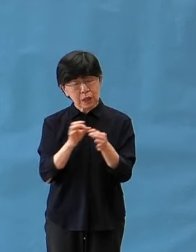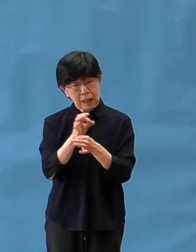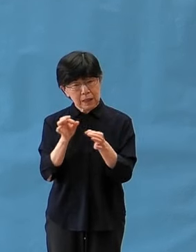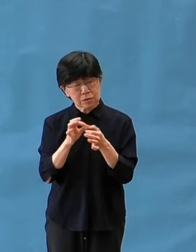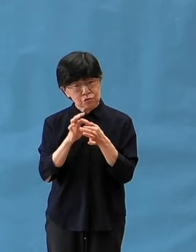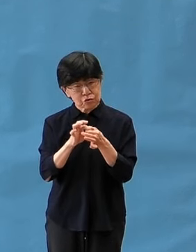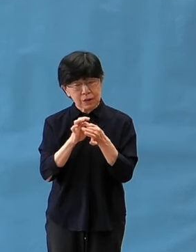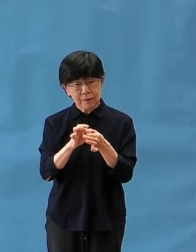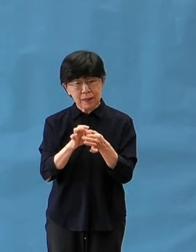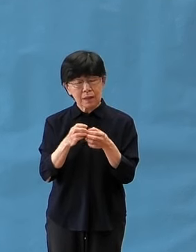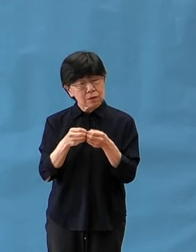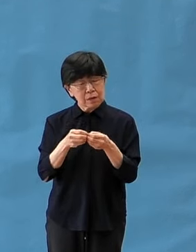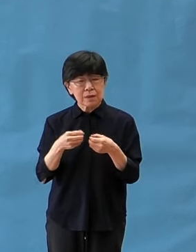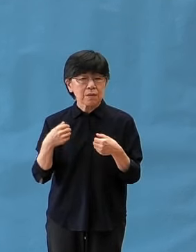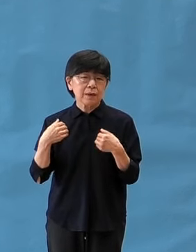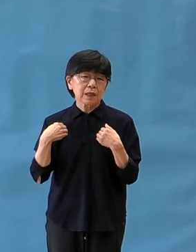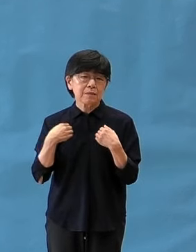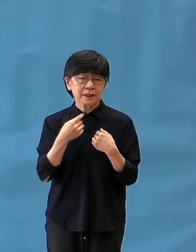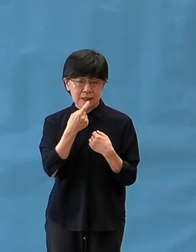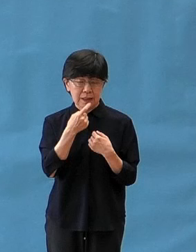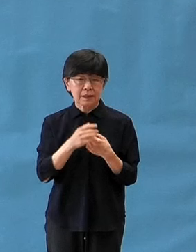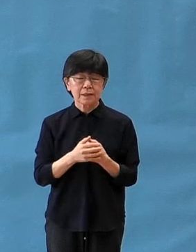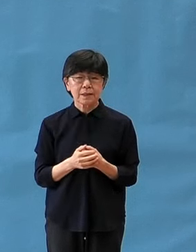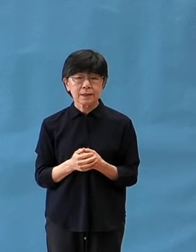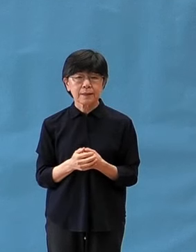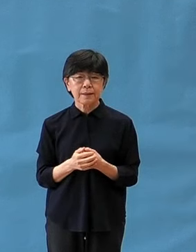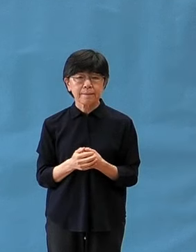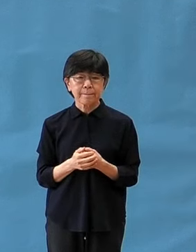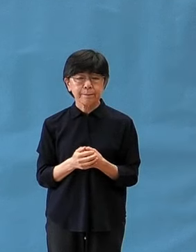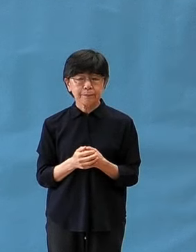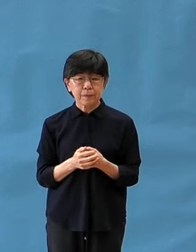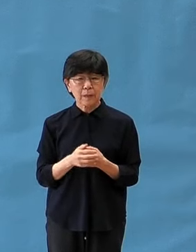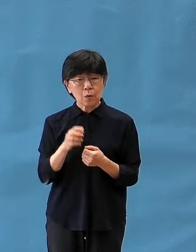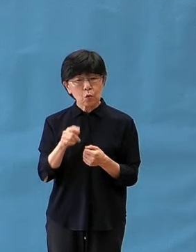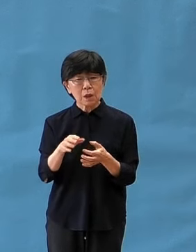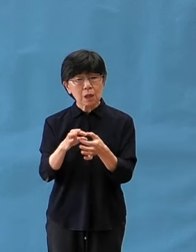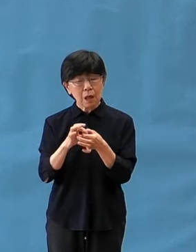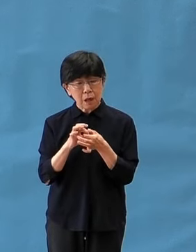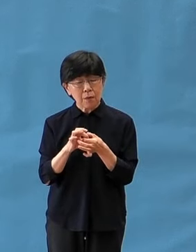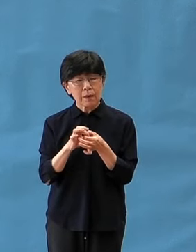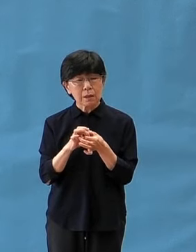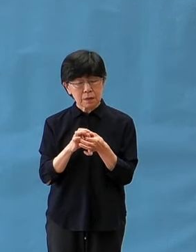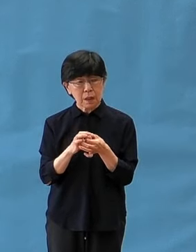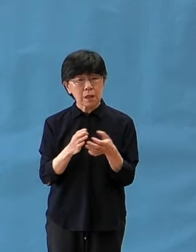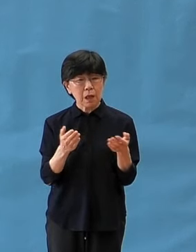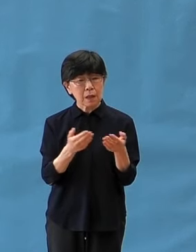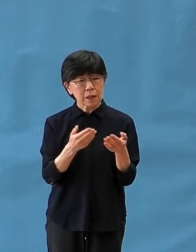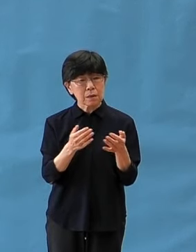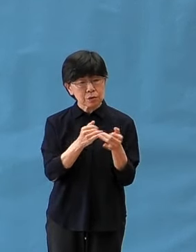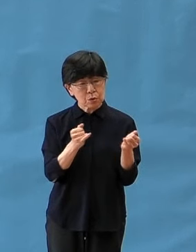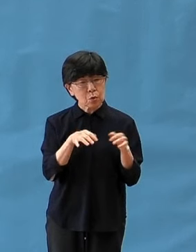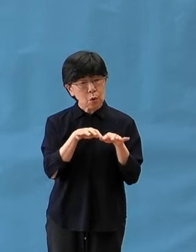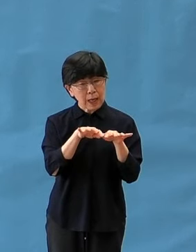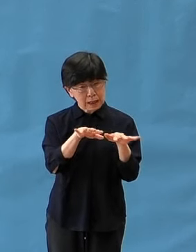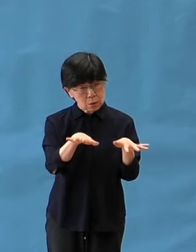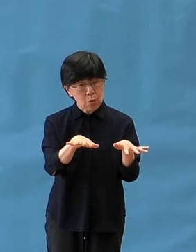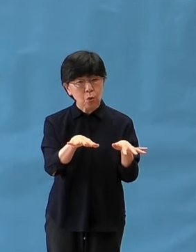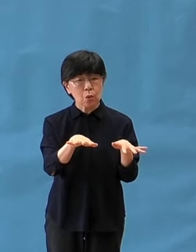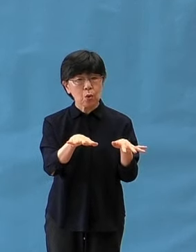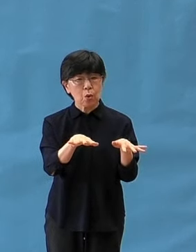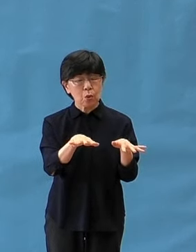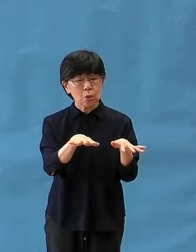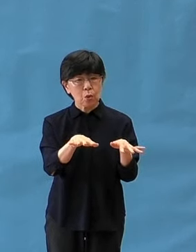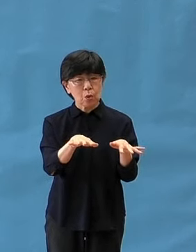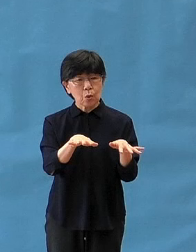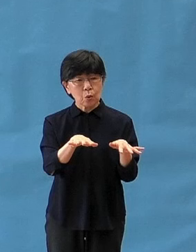で、あります。で、あの5年ともなってそのタタラプロジェクトに影響があるとかあのい